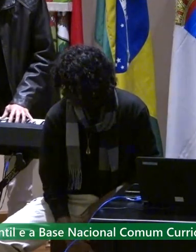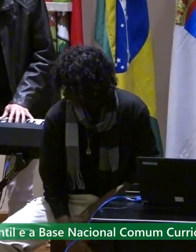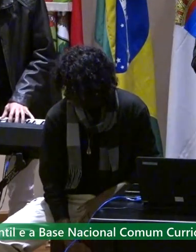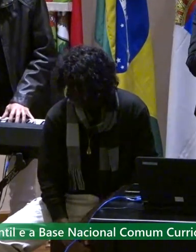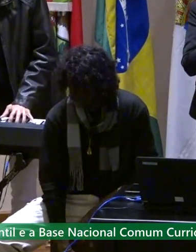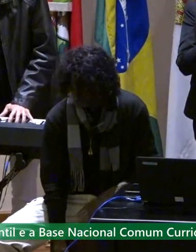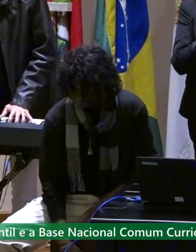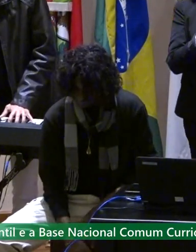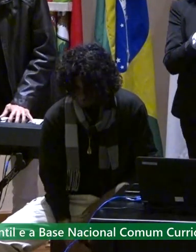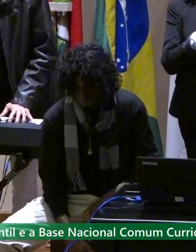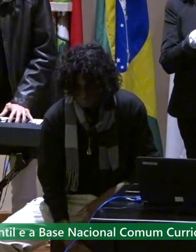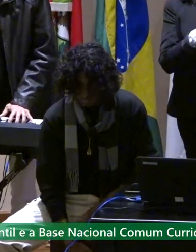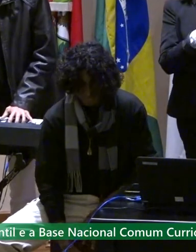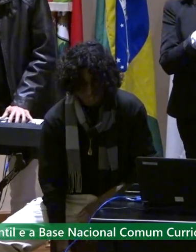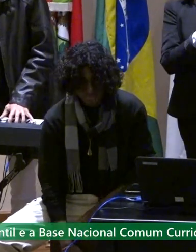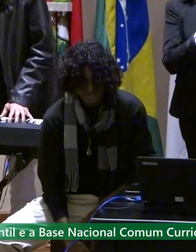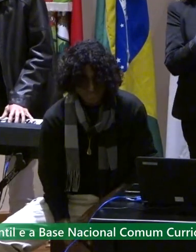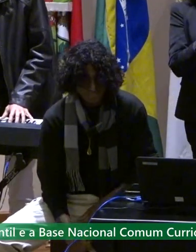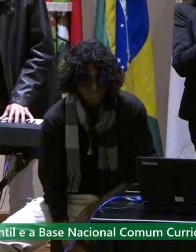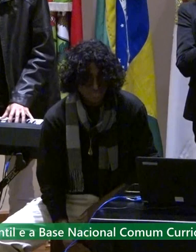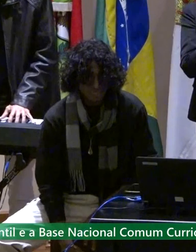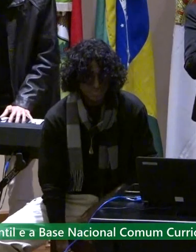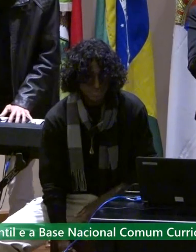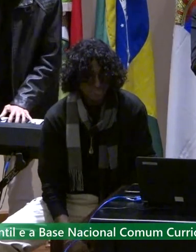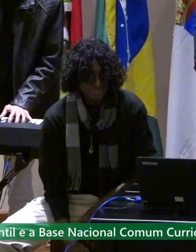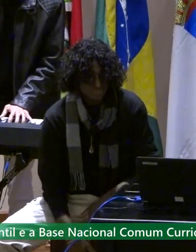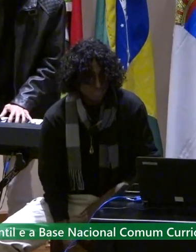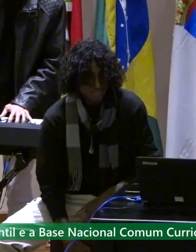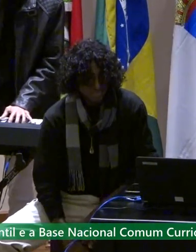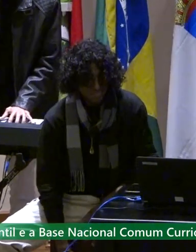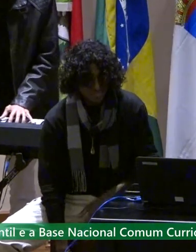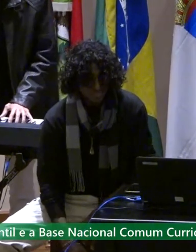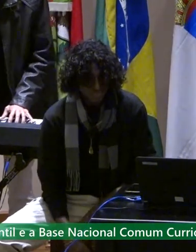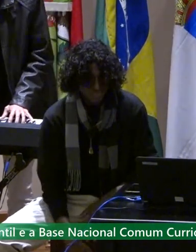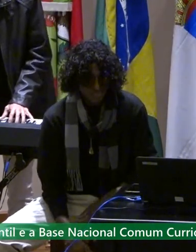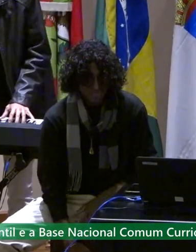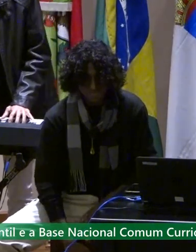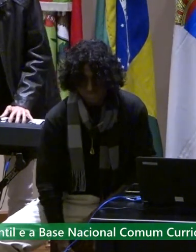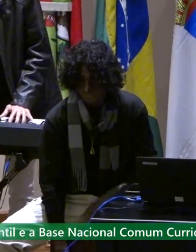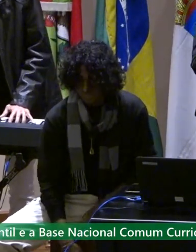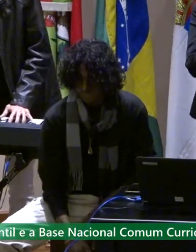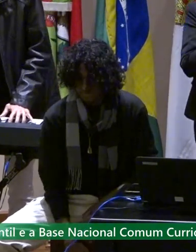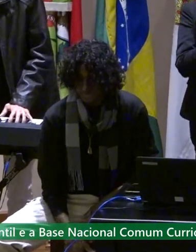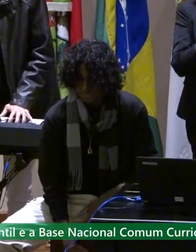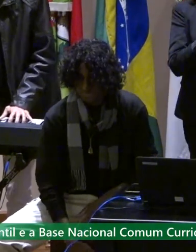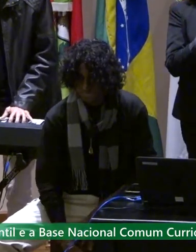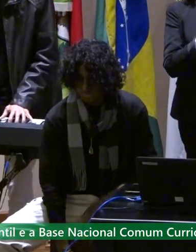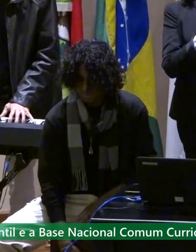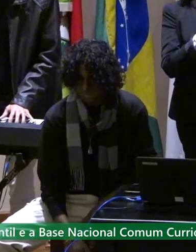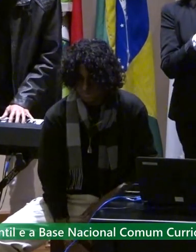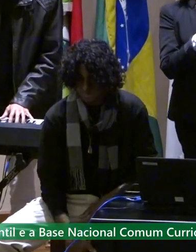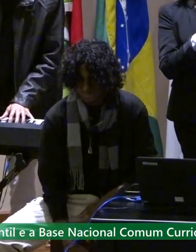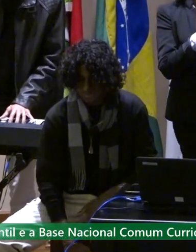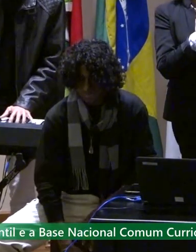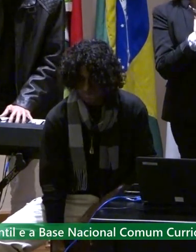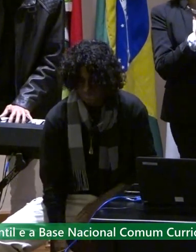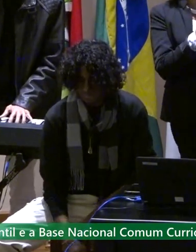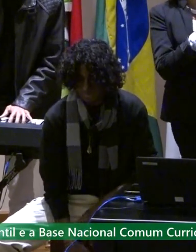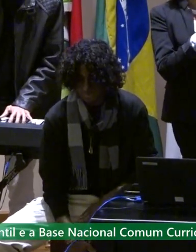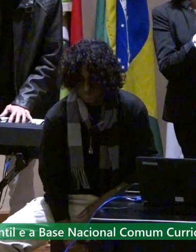que explorar para que destruir porque obrigado